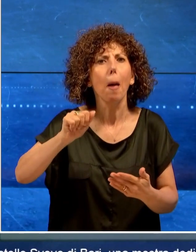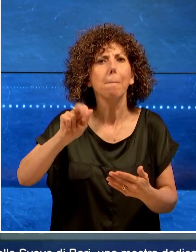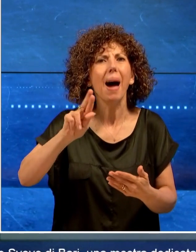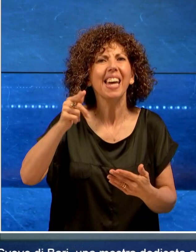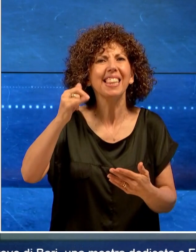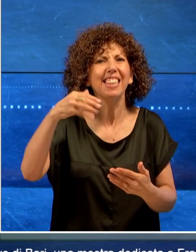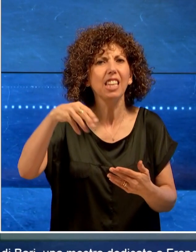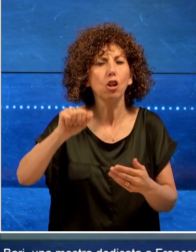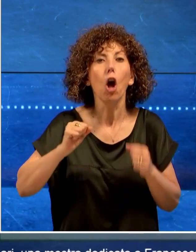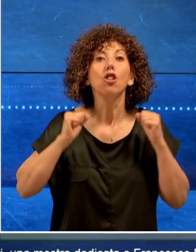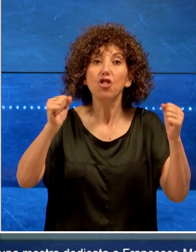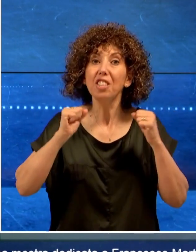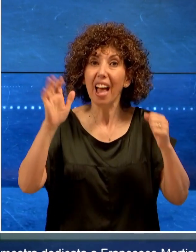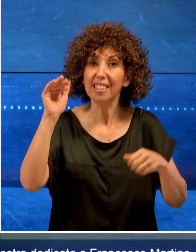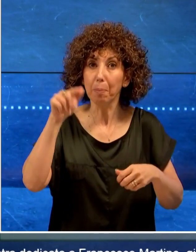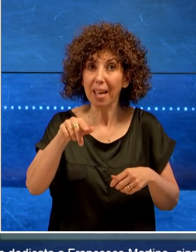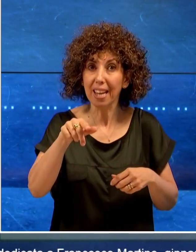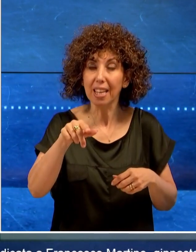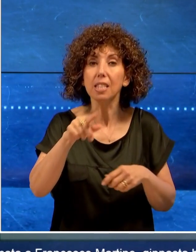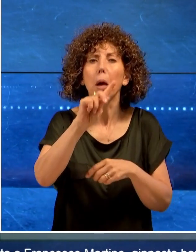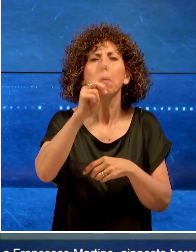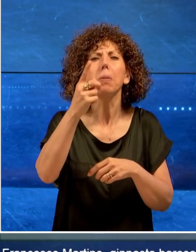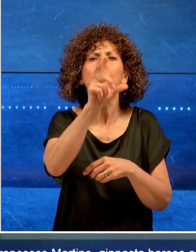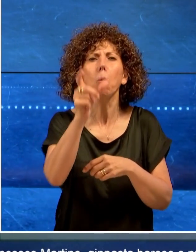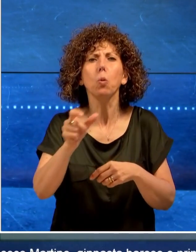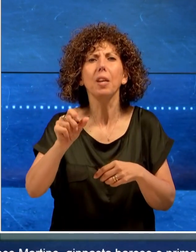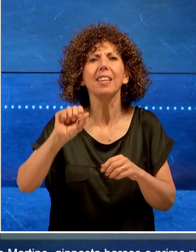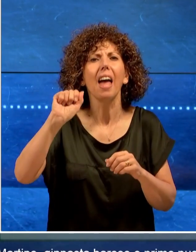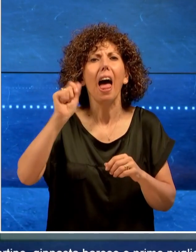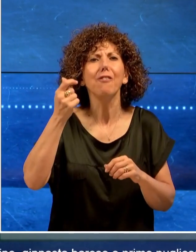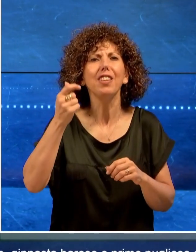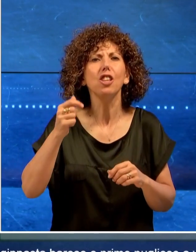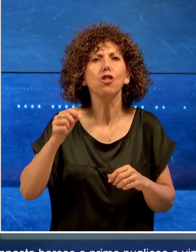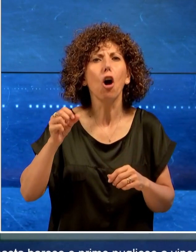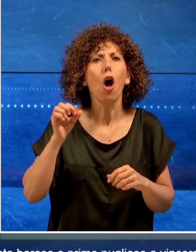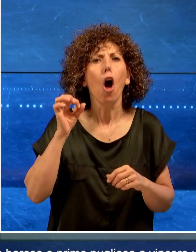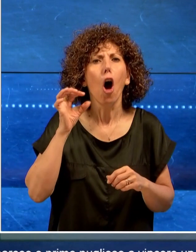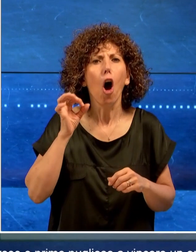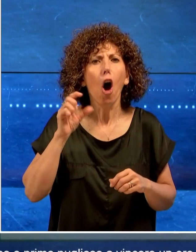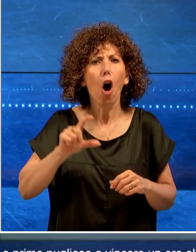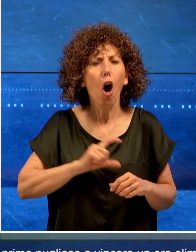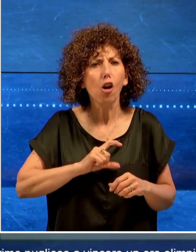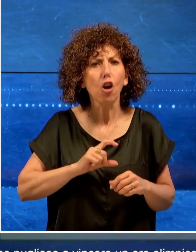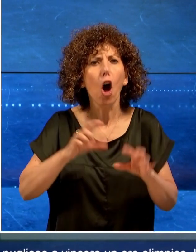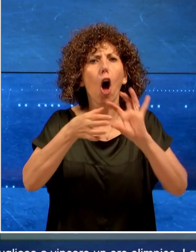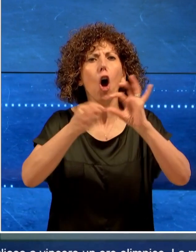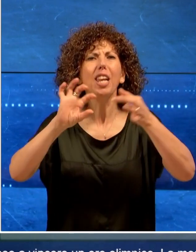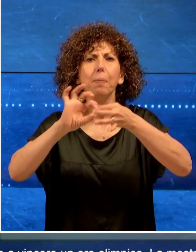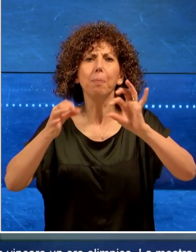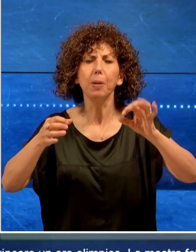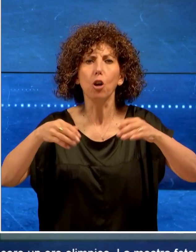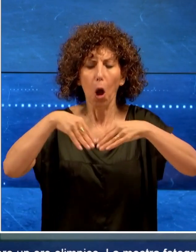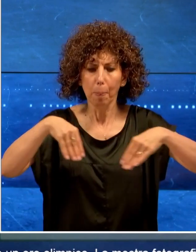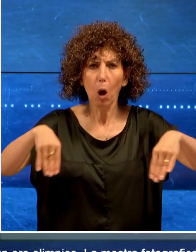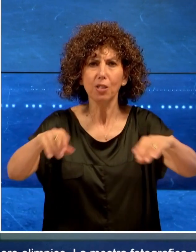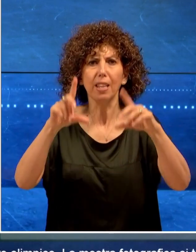primo pugliese a vincere un oro olimpico la mostra fotografica si terrà nella sala